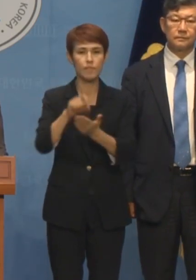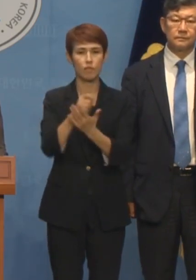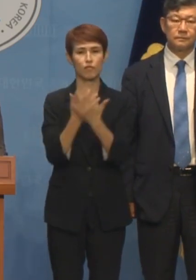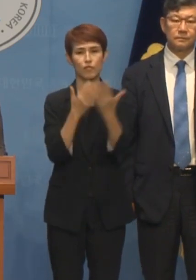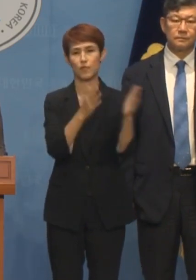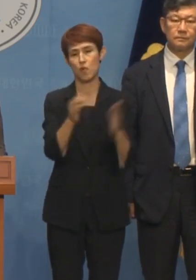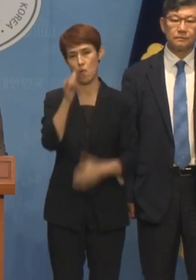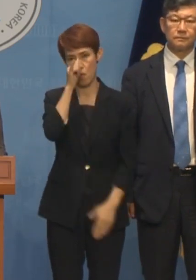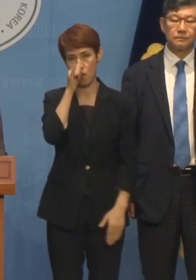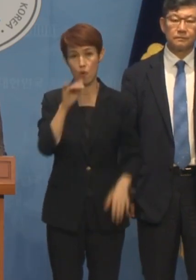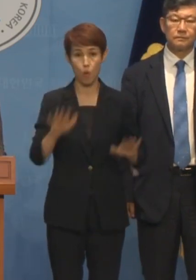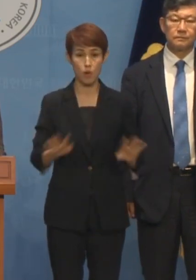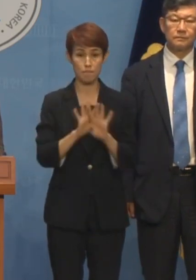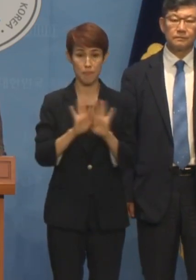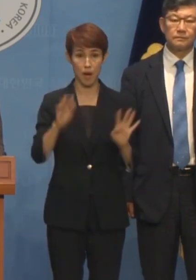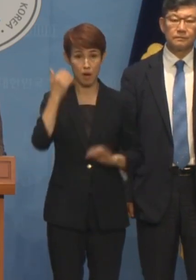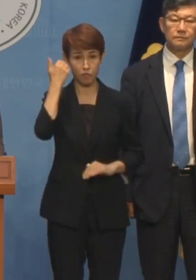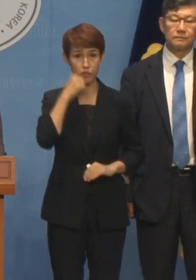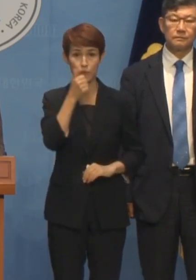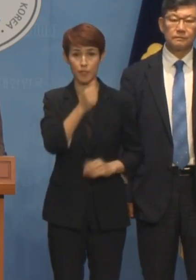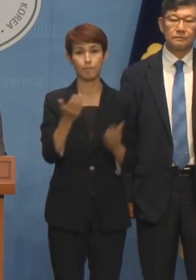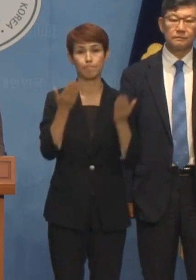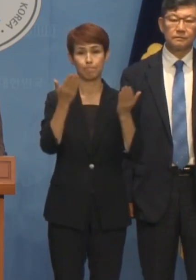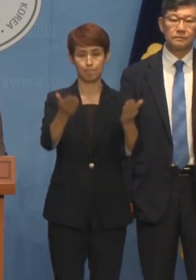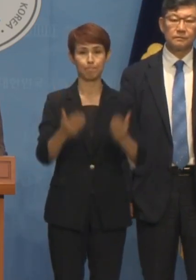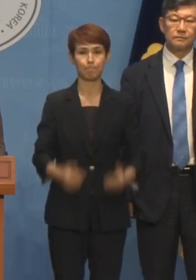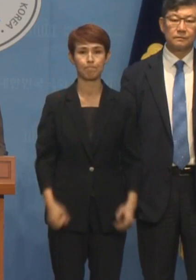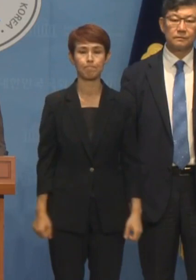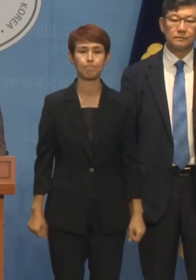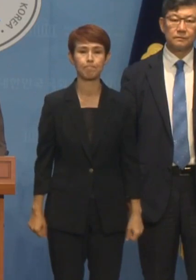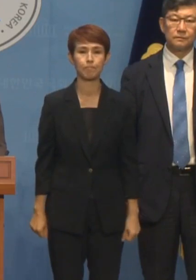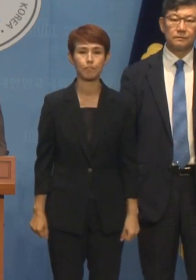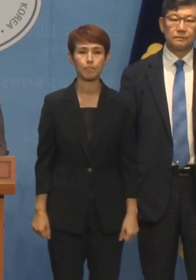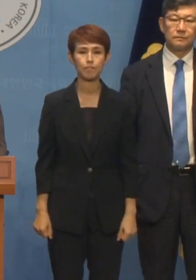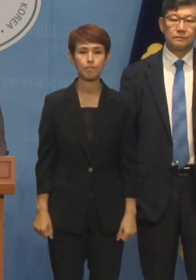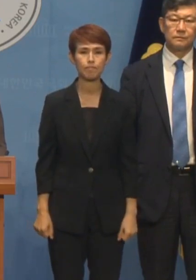오늘 참석하신 분들을 소개해 드리도록 하겠습니다.